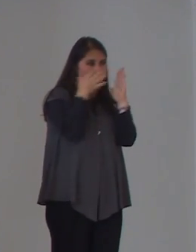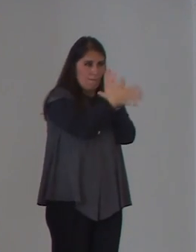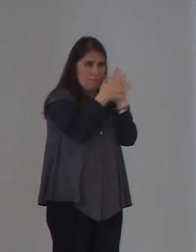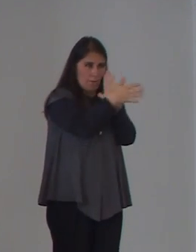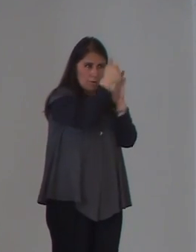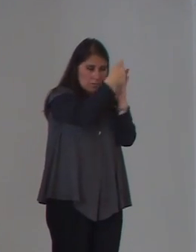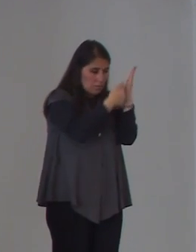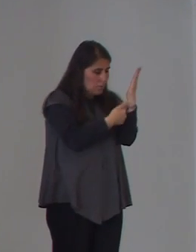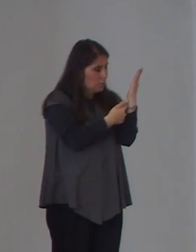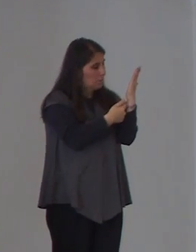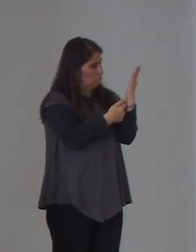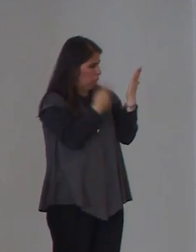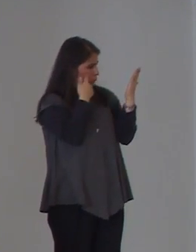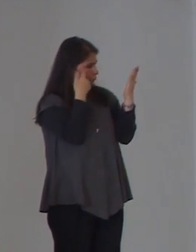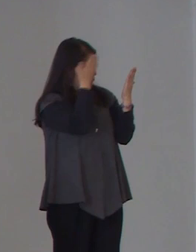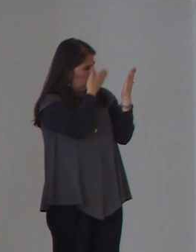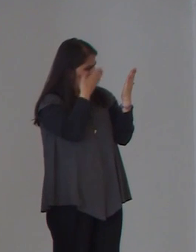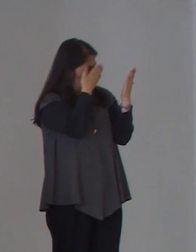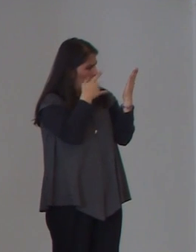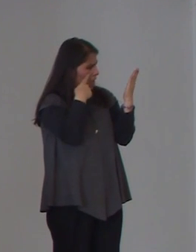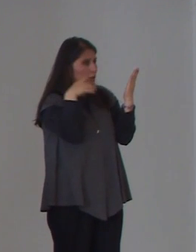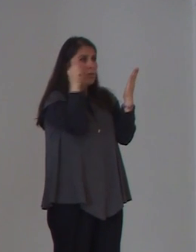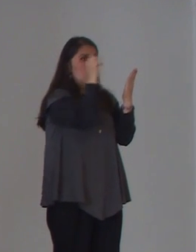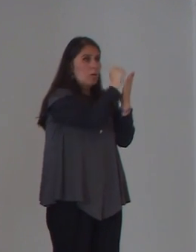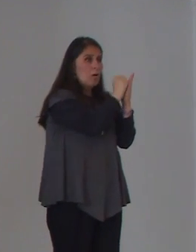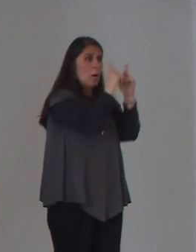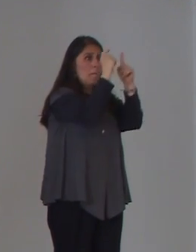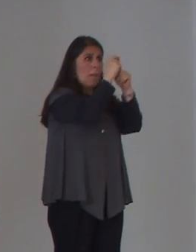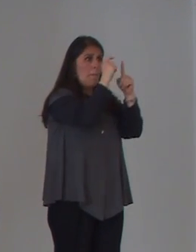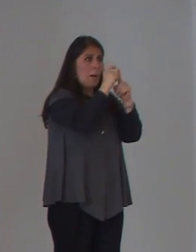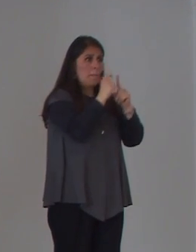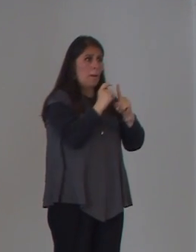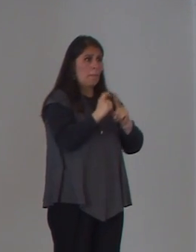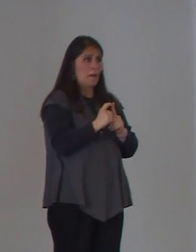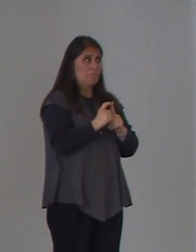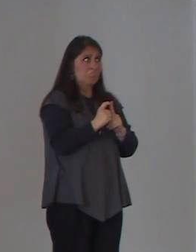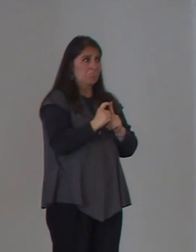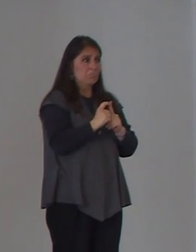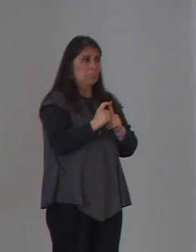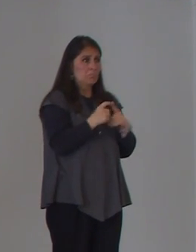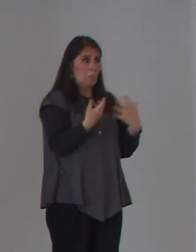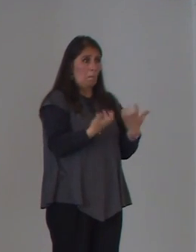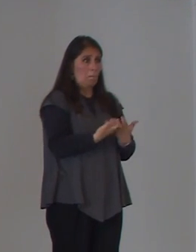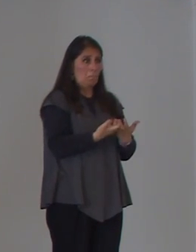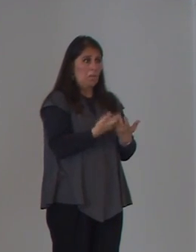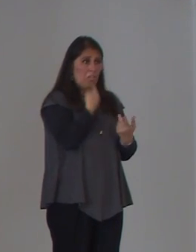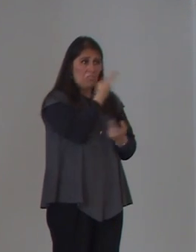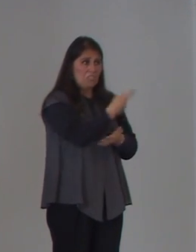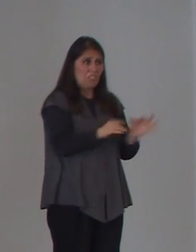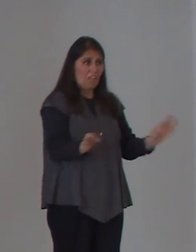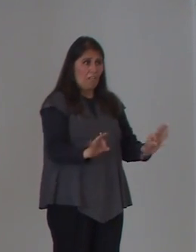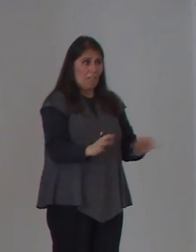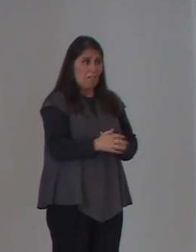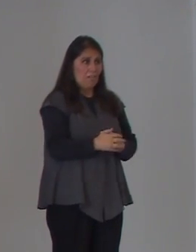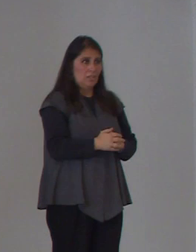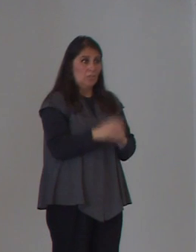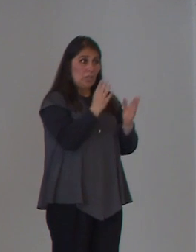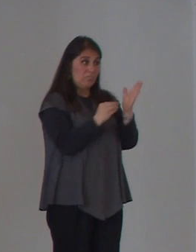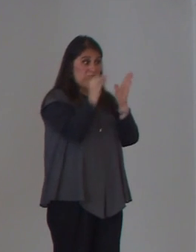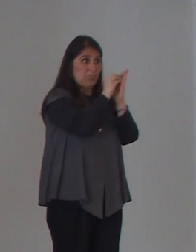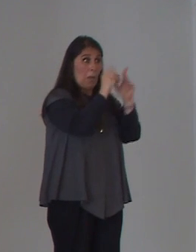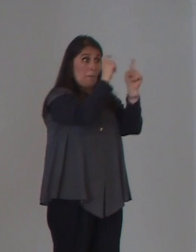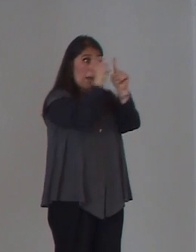de que todas esas son palabras que al final de cuentas no dicen nada, que se juntan como para que quede bonita la política bien